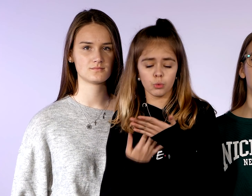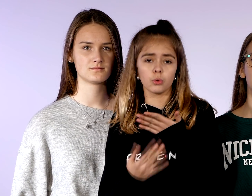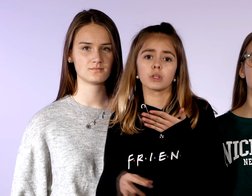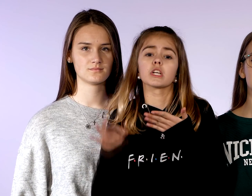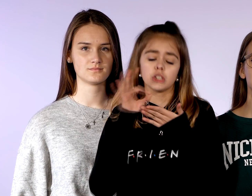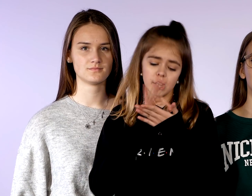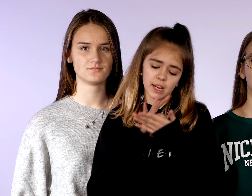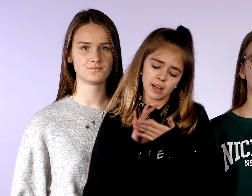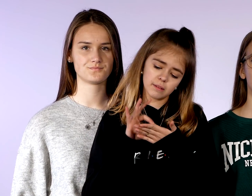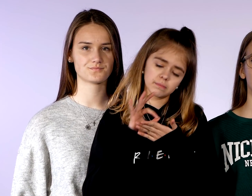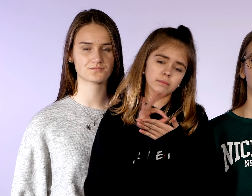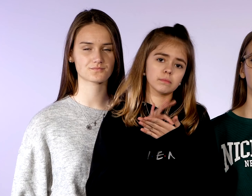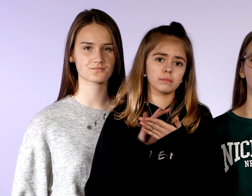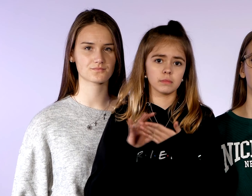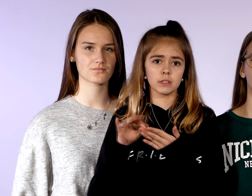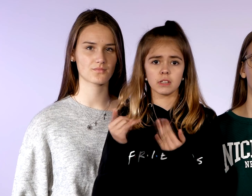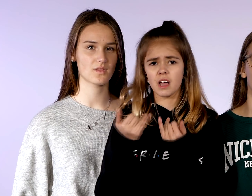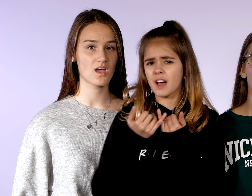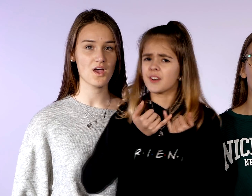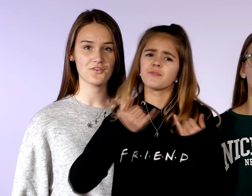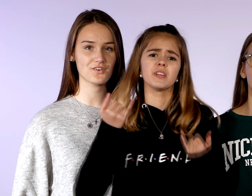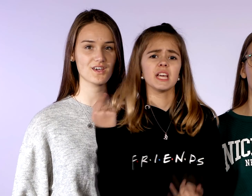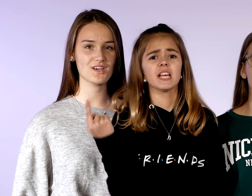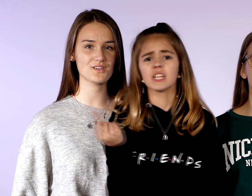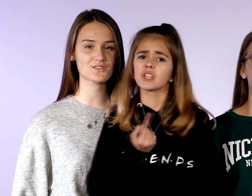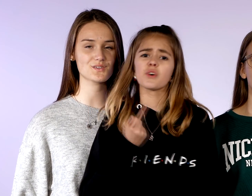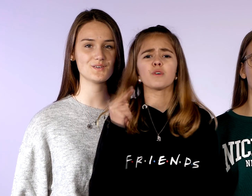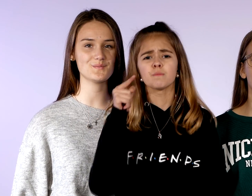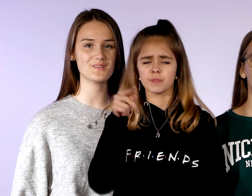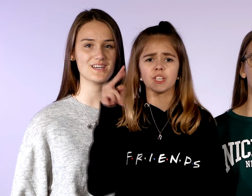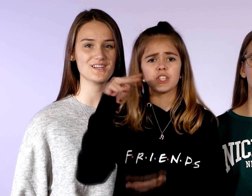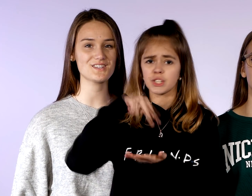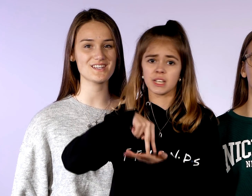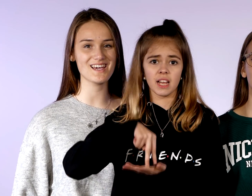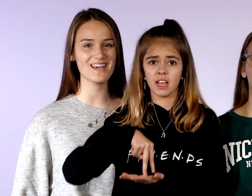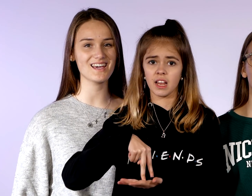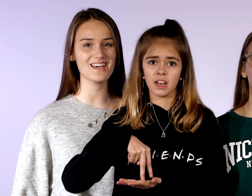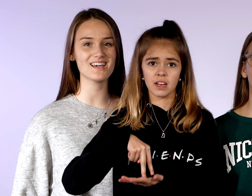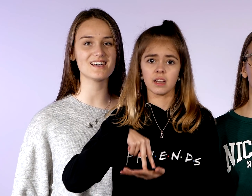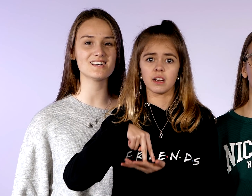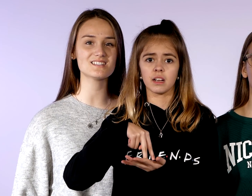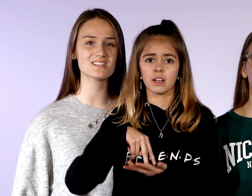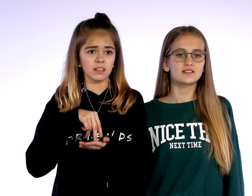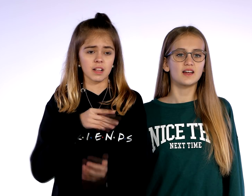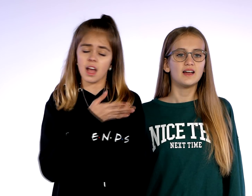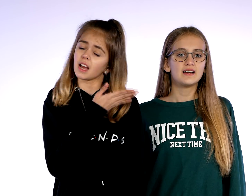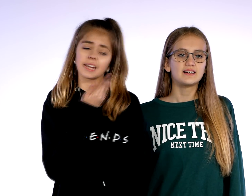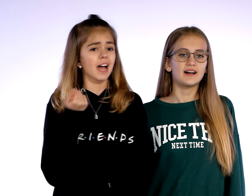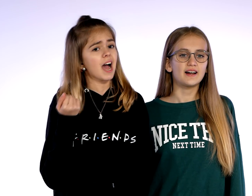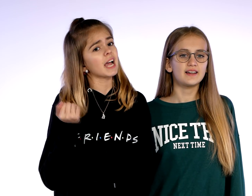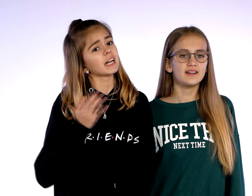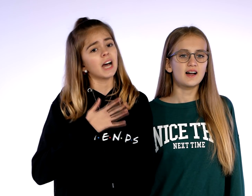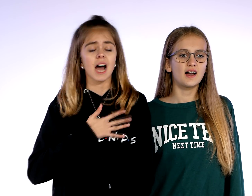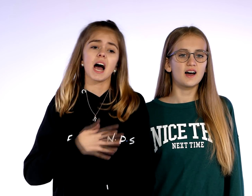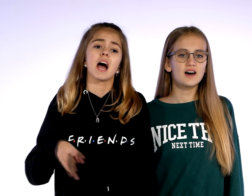Blut geschrieben, wie es um dich steht. Keiner